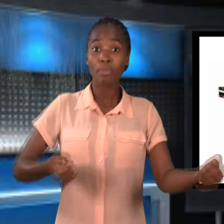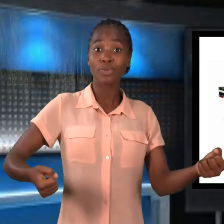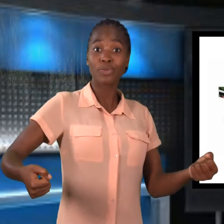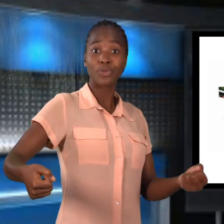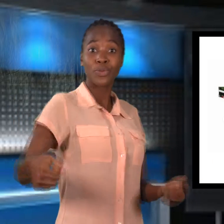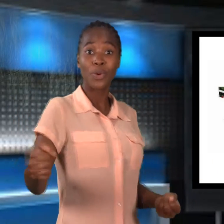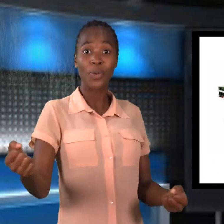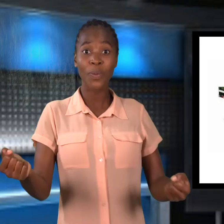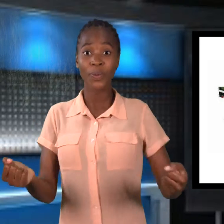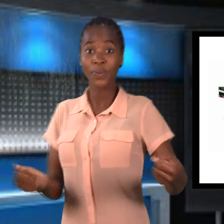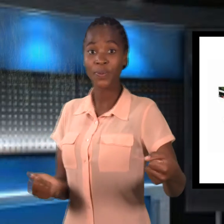Caminhão.